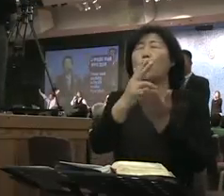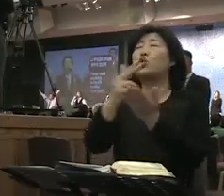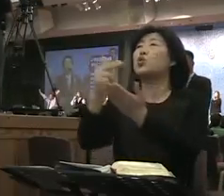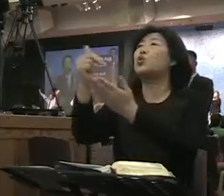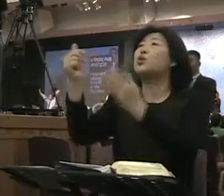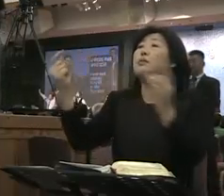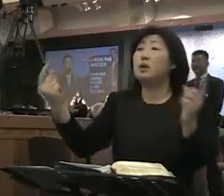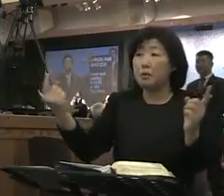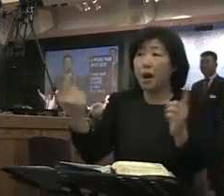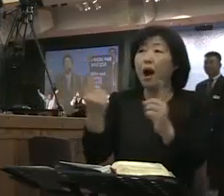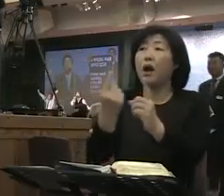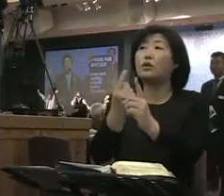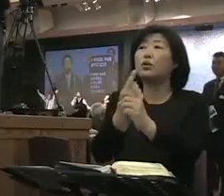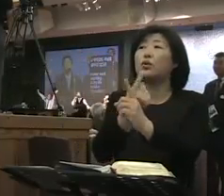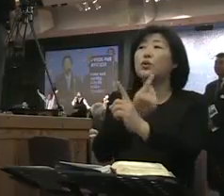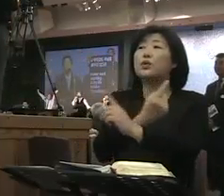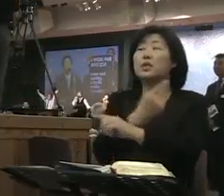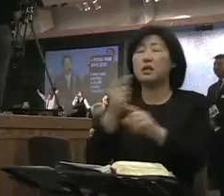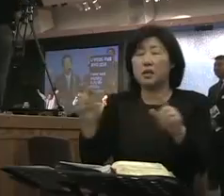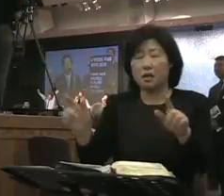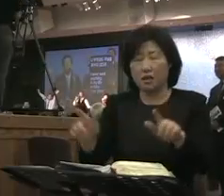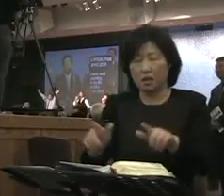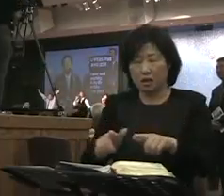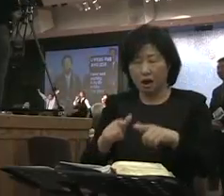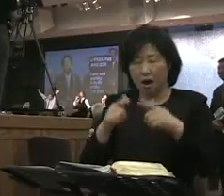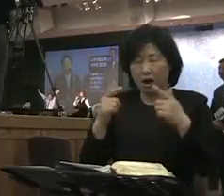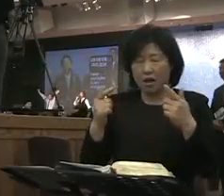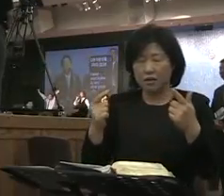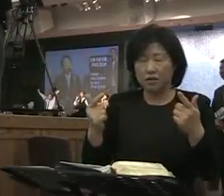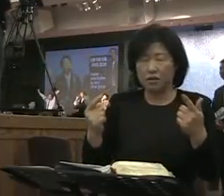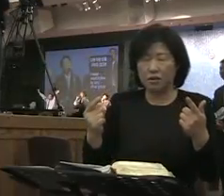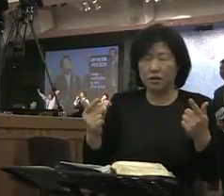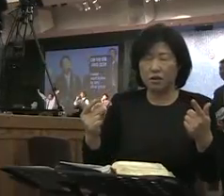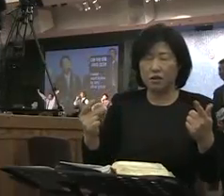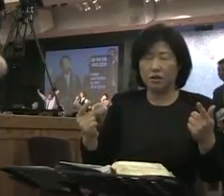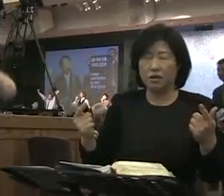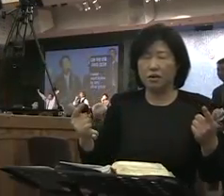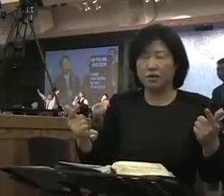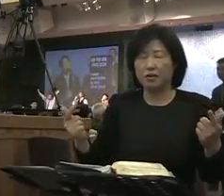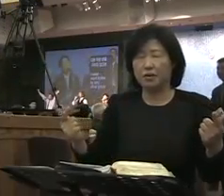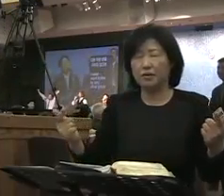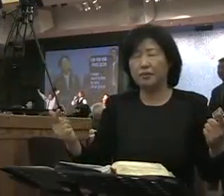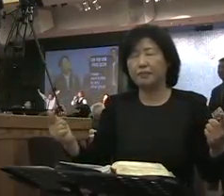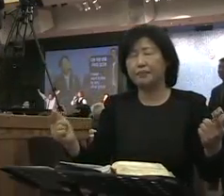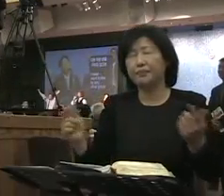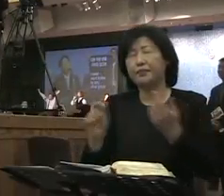무엇과도 주님을 바꾸지 않으리.